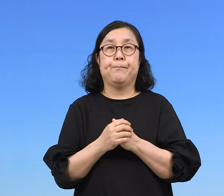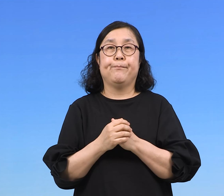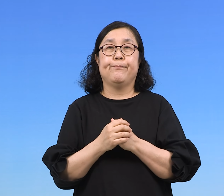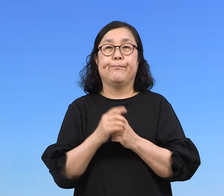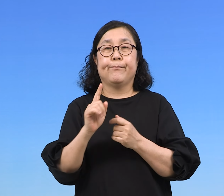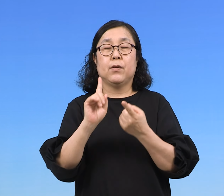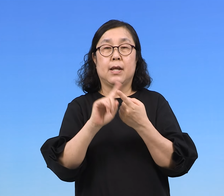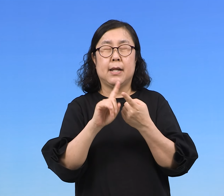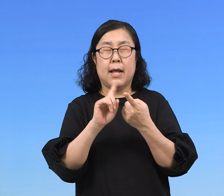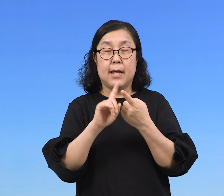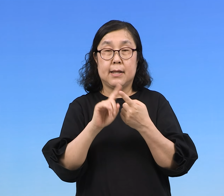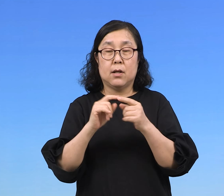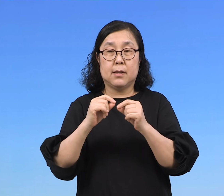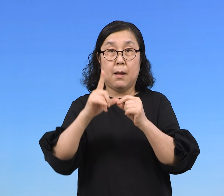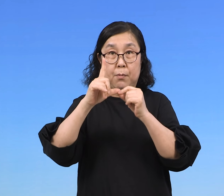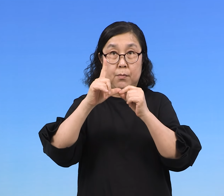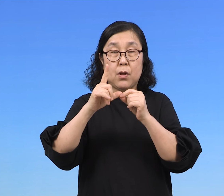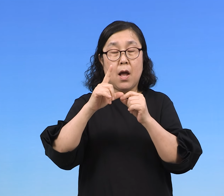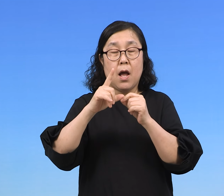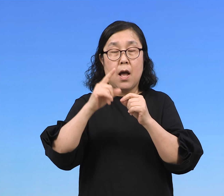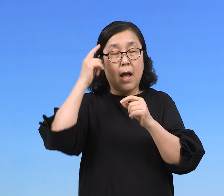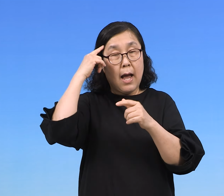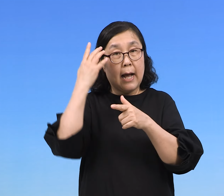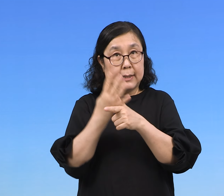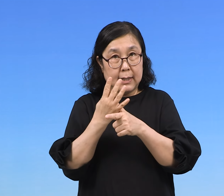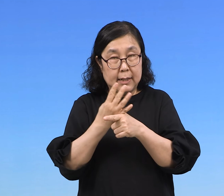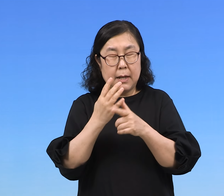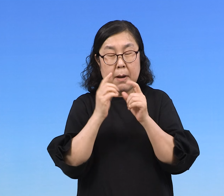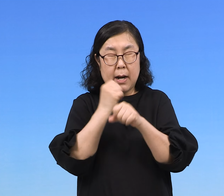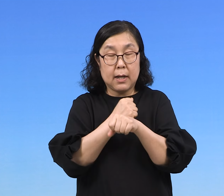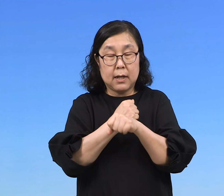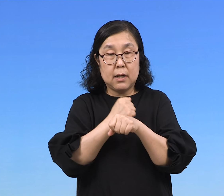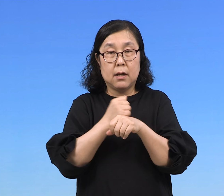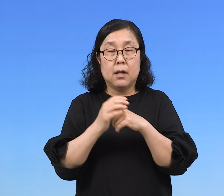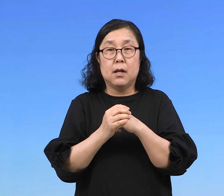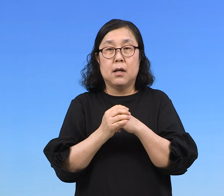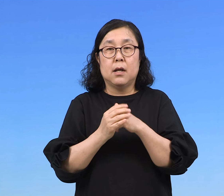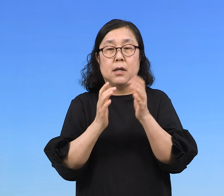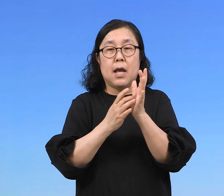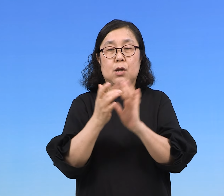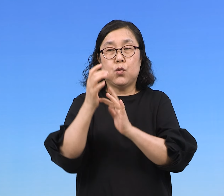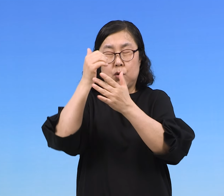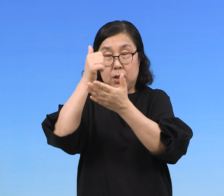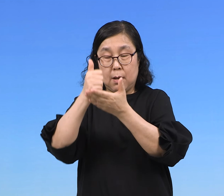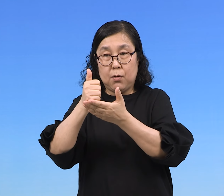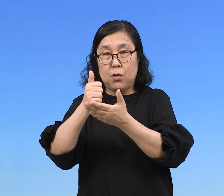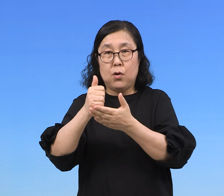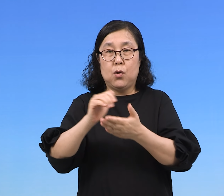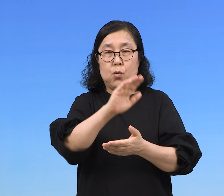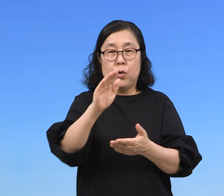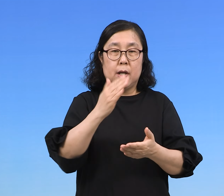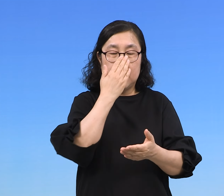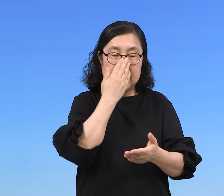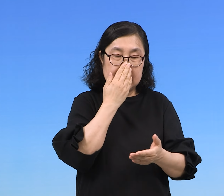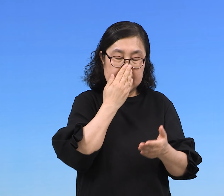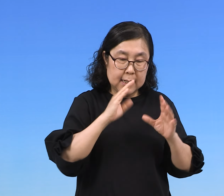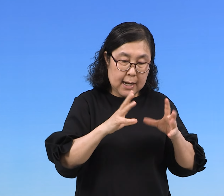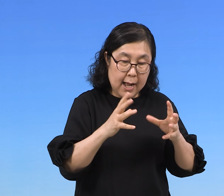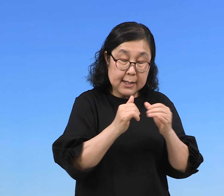대하여 대부분의 학자들이 분석하는 게 뭐냐면은 이 두 제자는 예수 그리스도를 자기 민족을